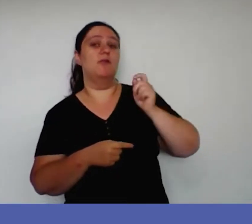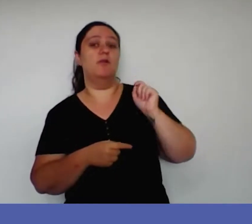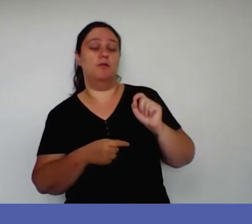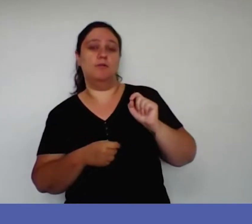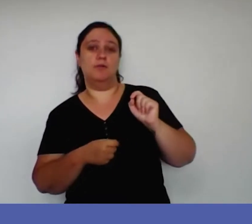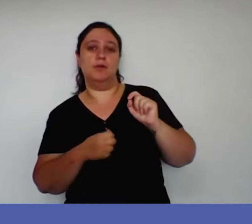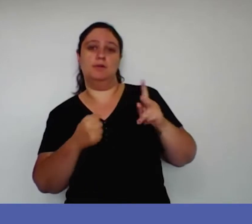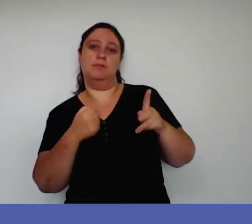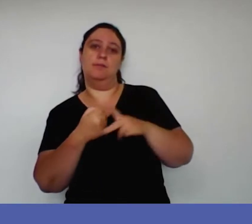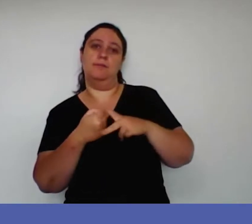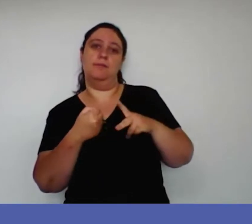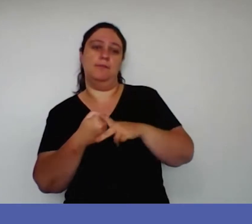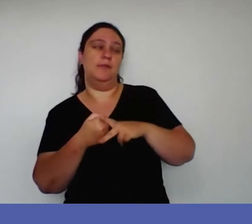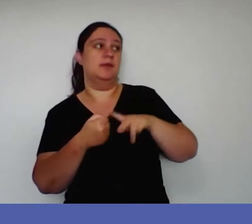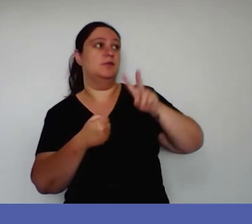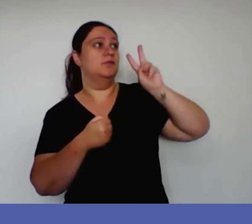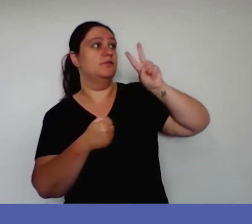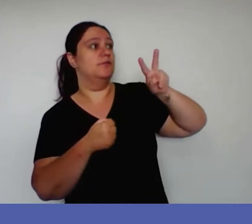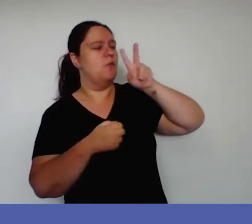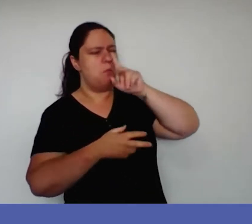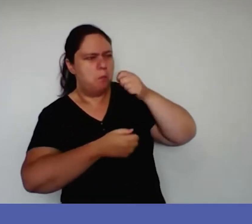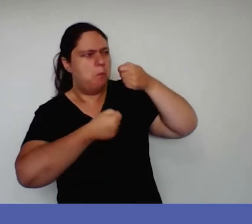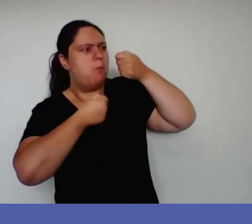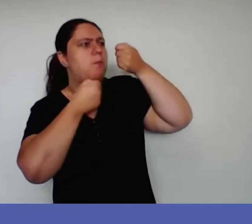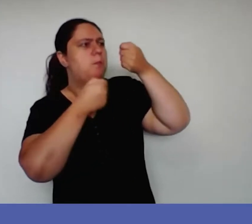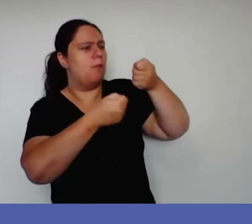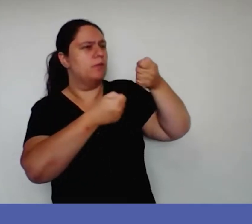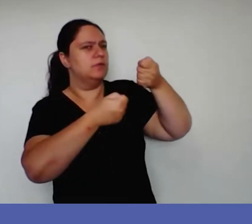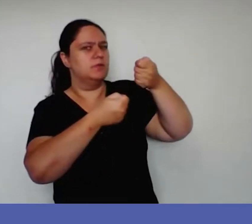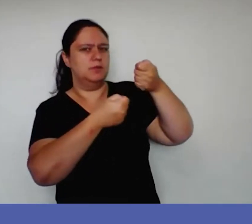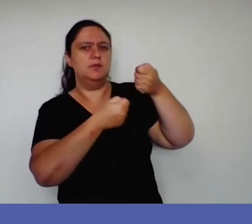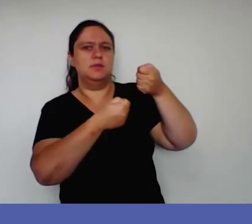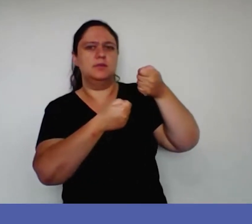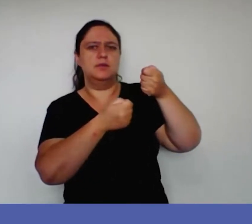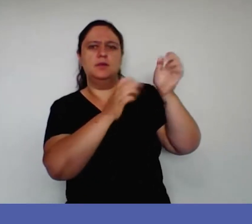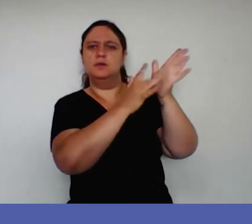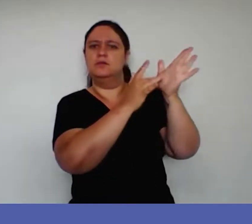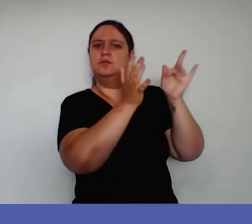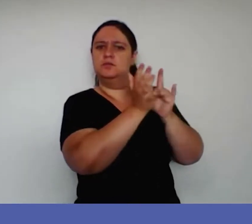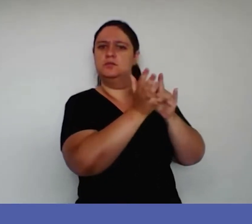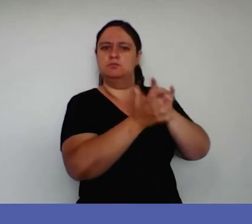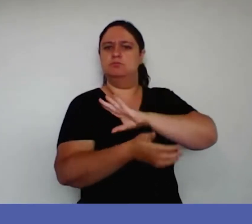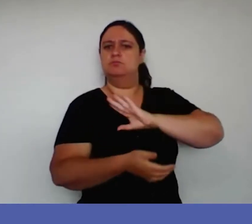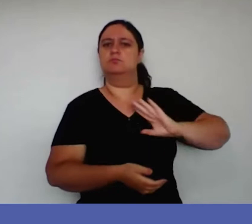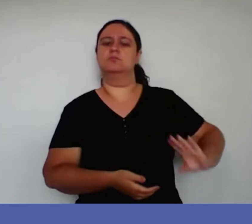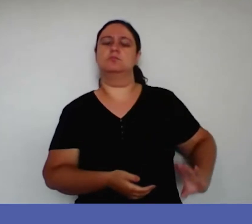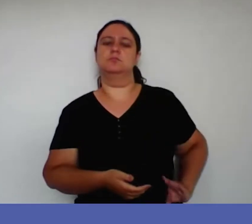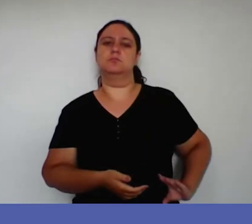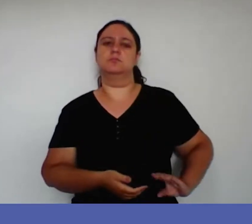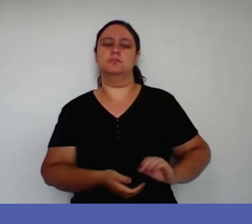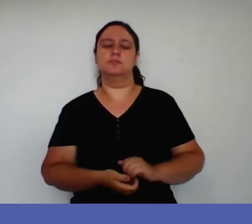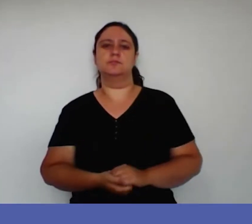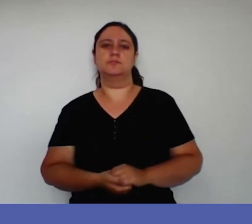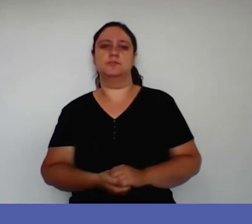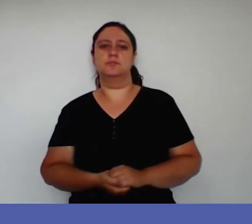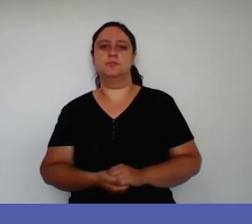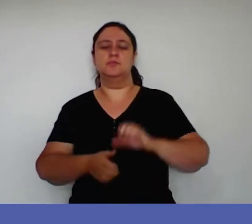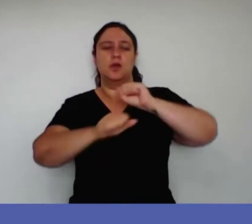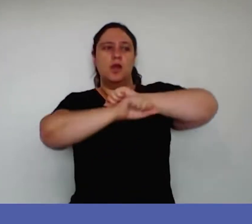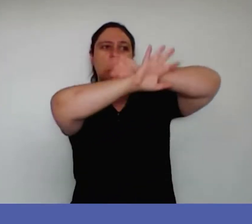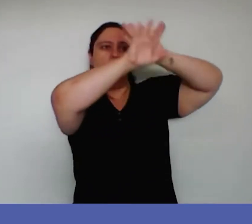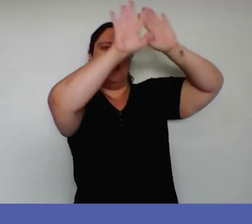viu o poder e a vinda de nosso Senhor Jesus Cristo, né? Que da glória